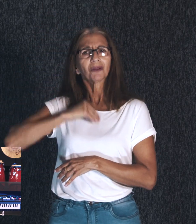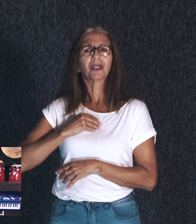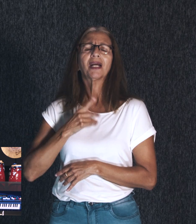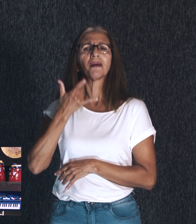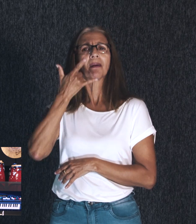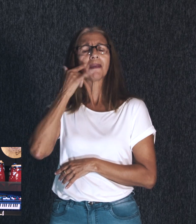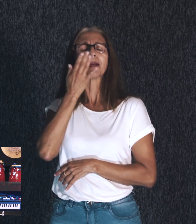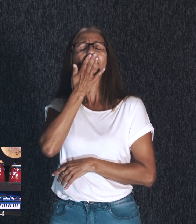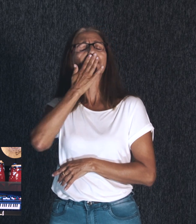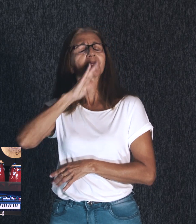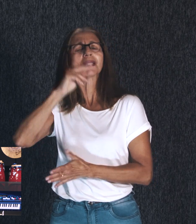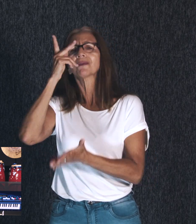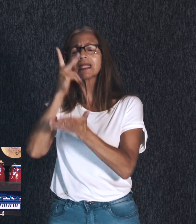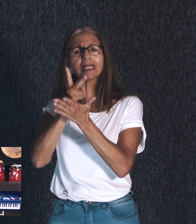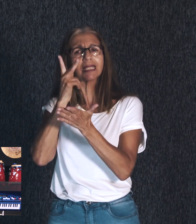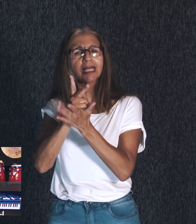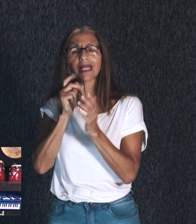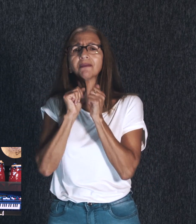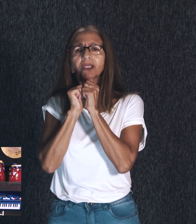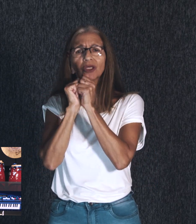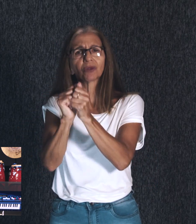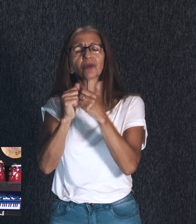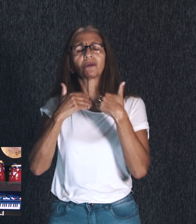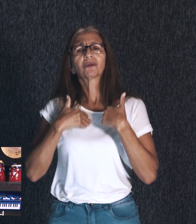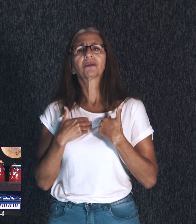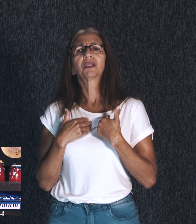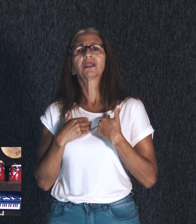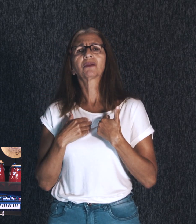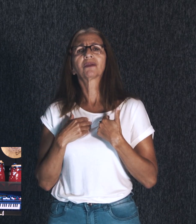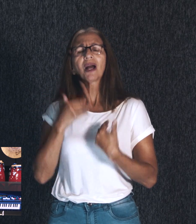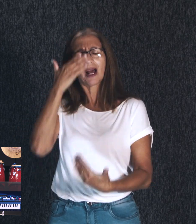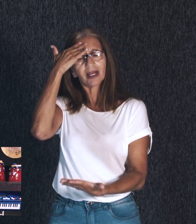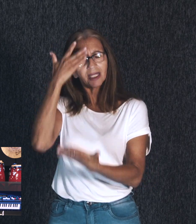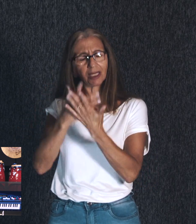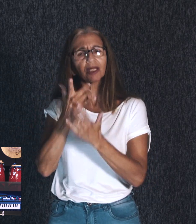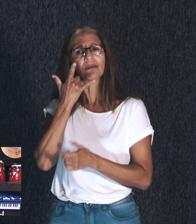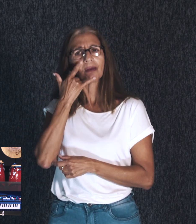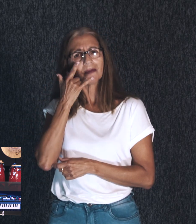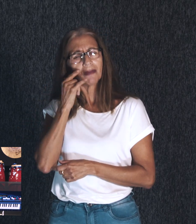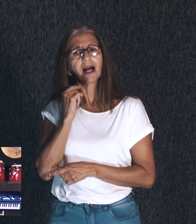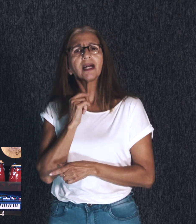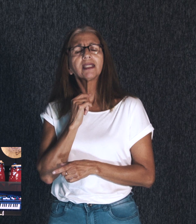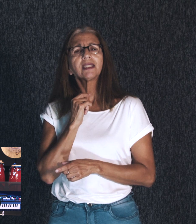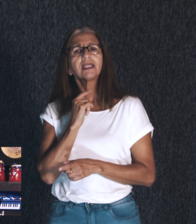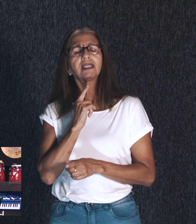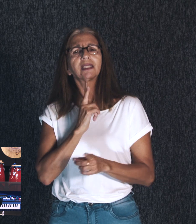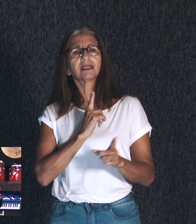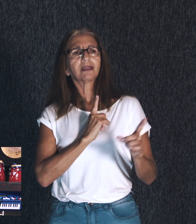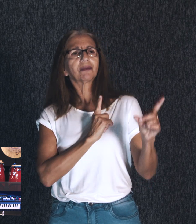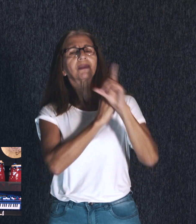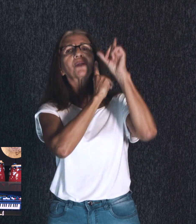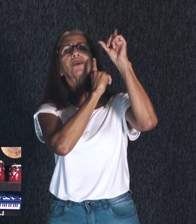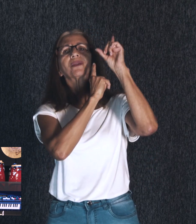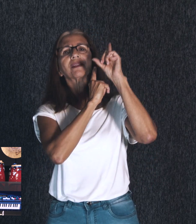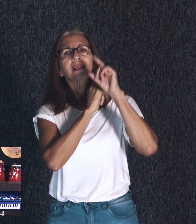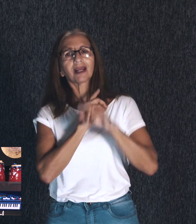meu lado, e meu pai nunca quebra uma promessa. E com isso trouxe um